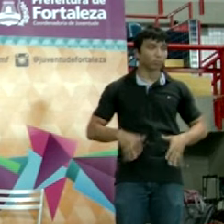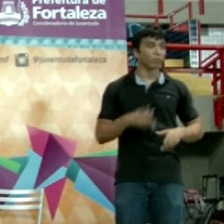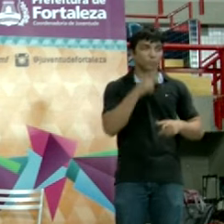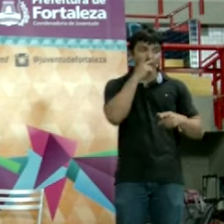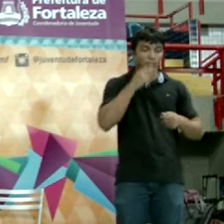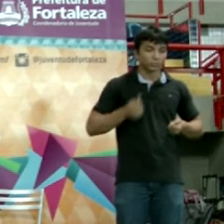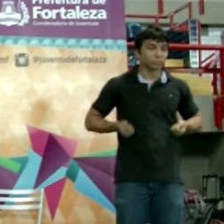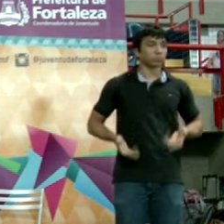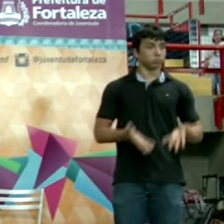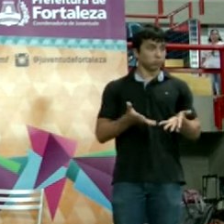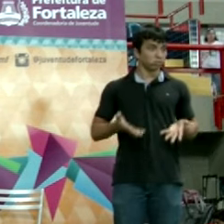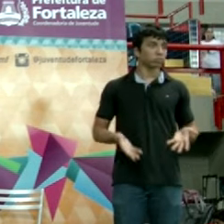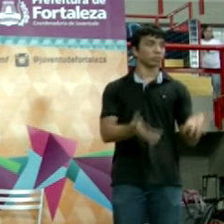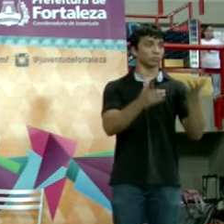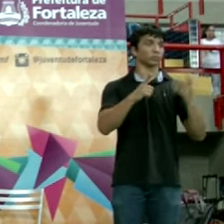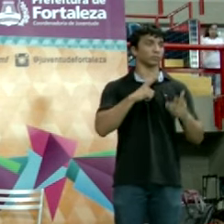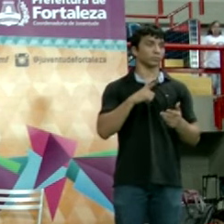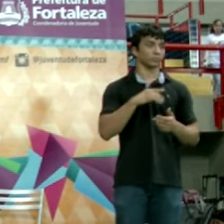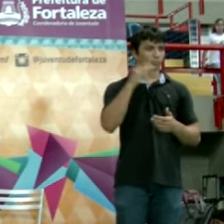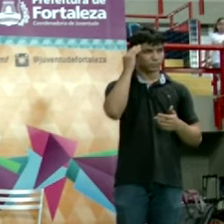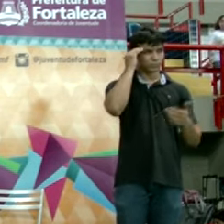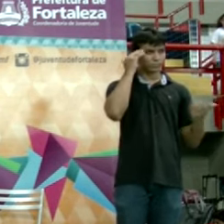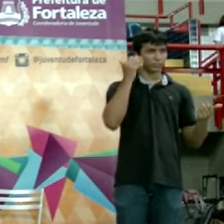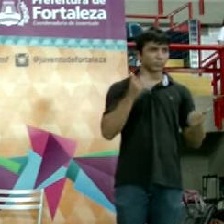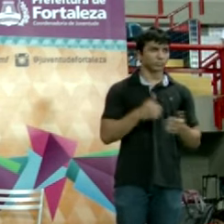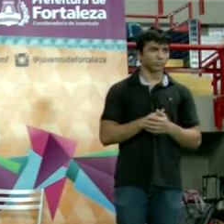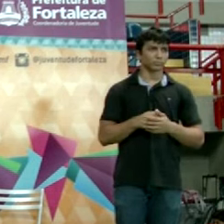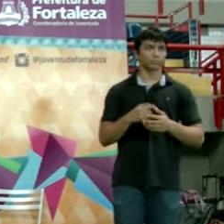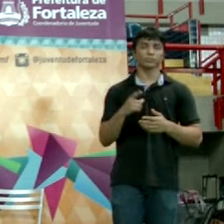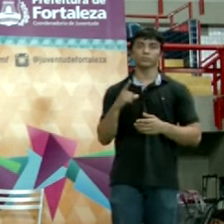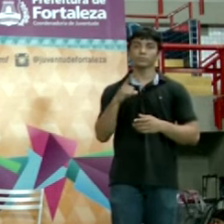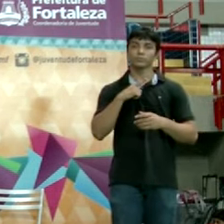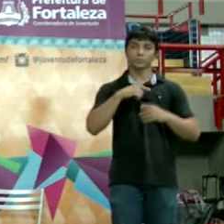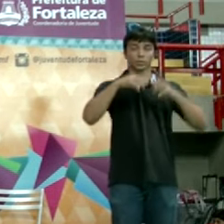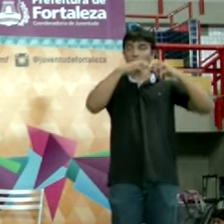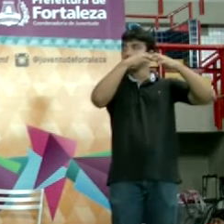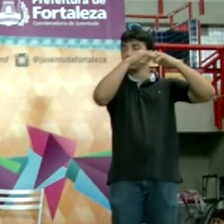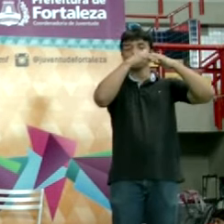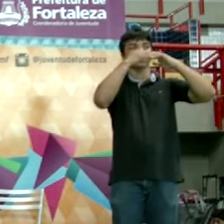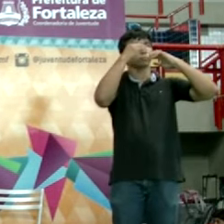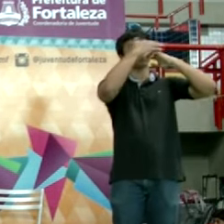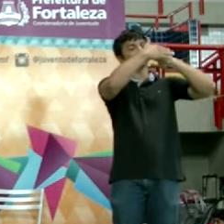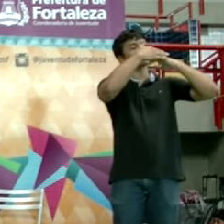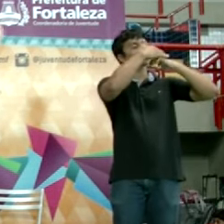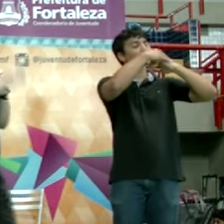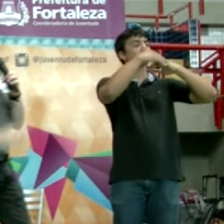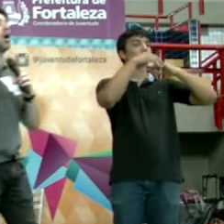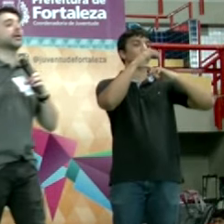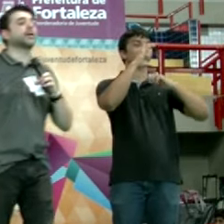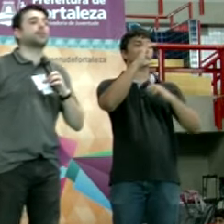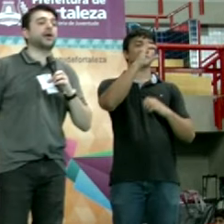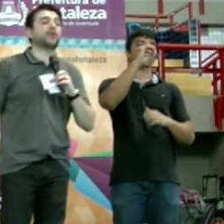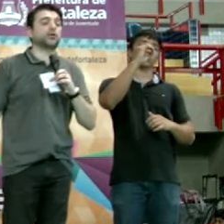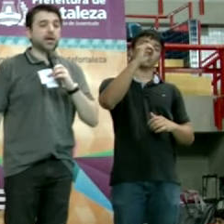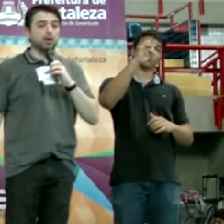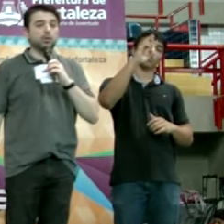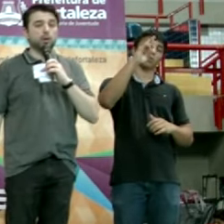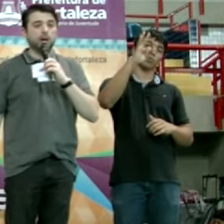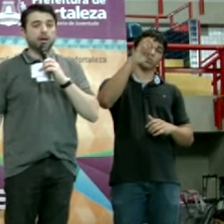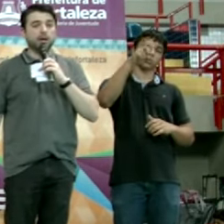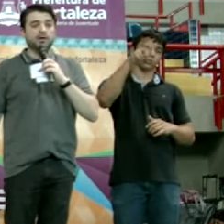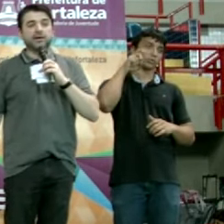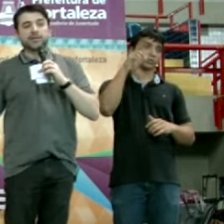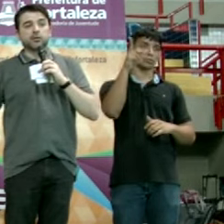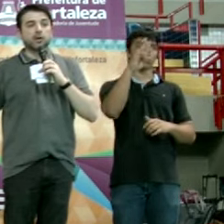excelente. Deu para entender? Existe uma área aqui na frente do nosso cérebro chamada córtex